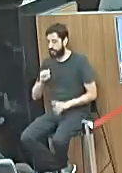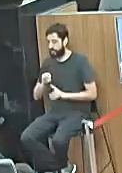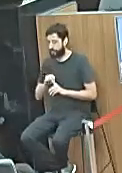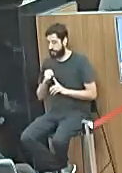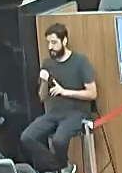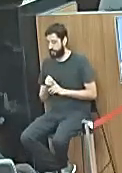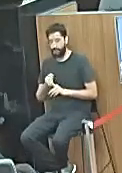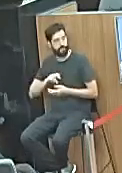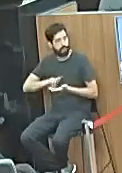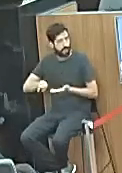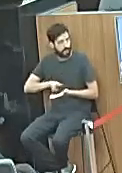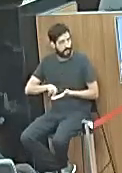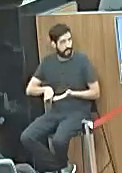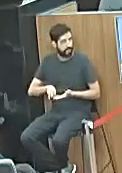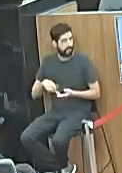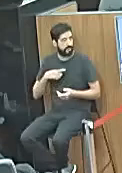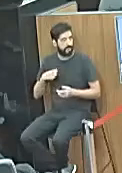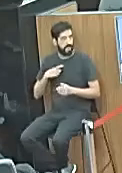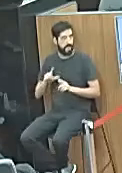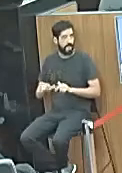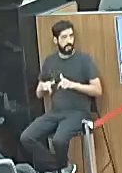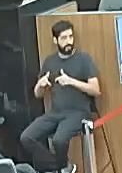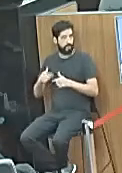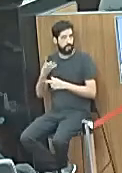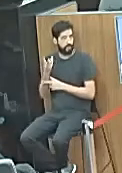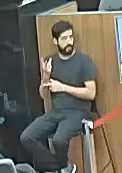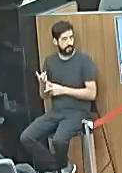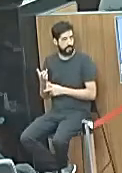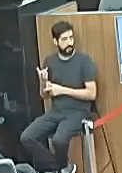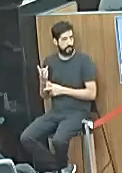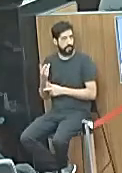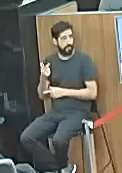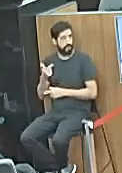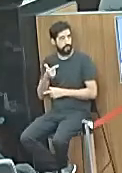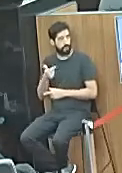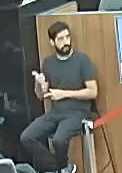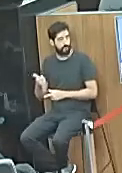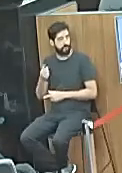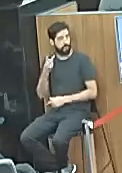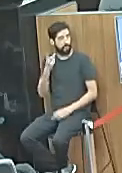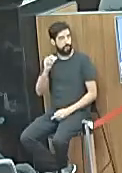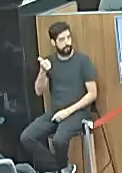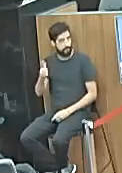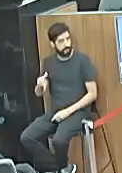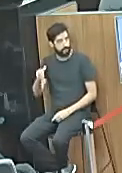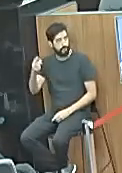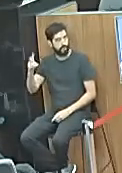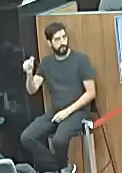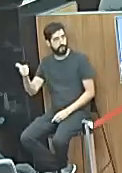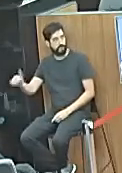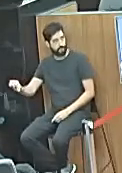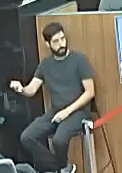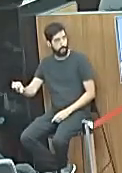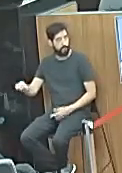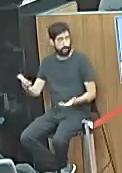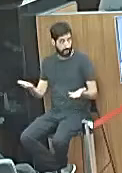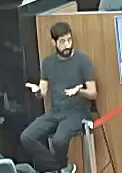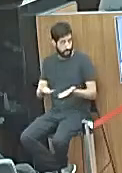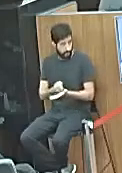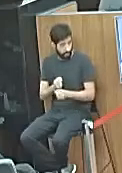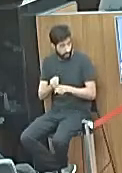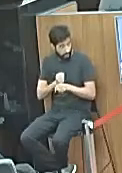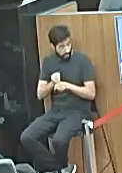restaurando a ação 4312 do ppa g 2016 e 2019 que neste ano o governo